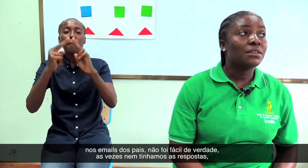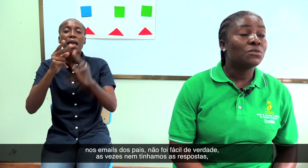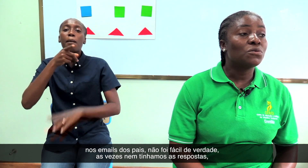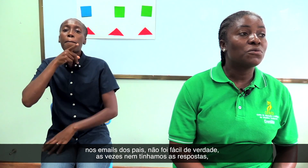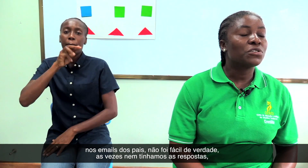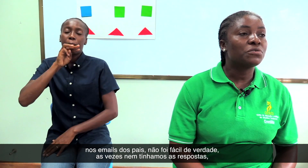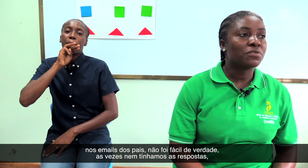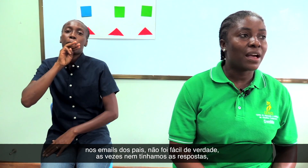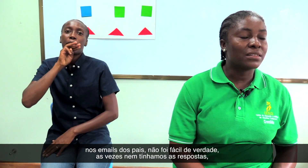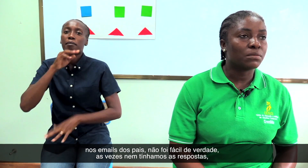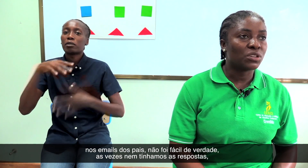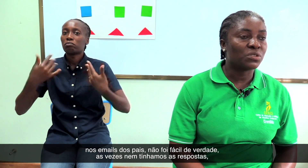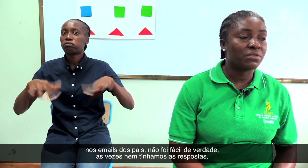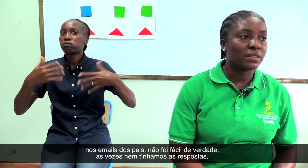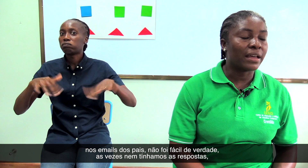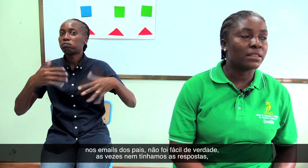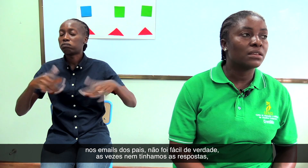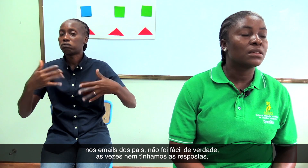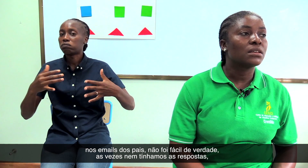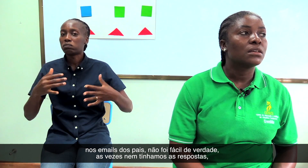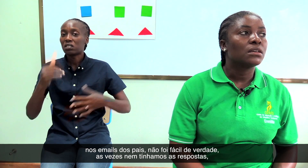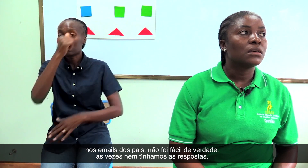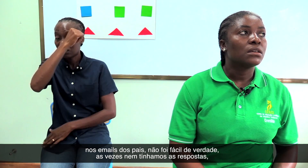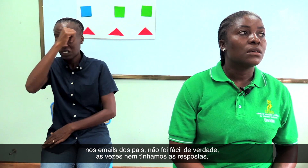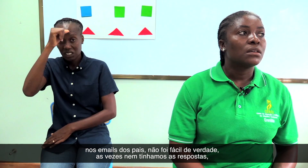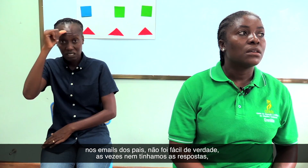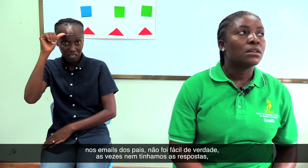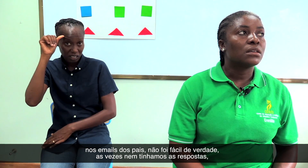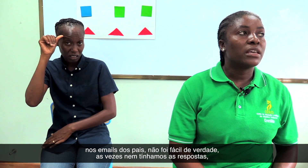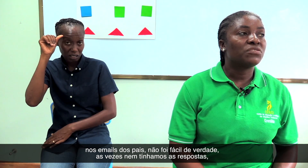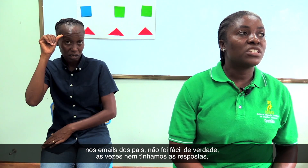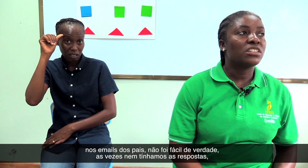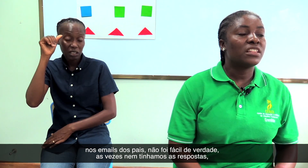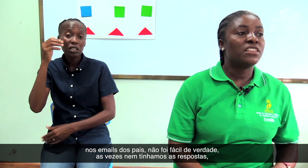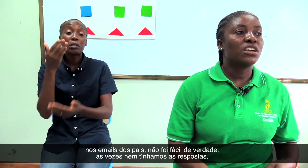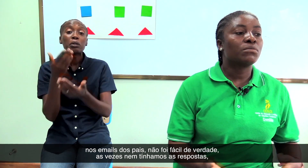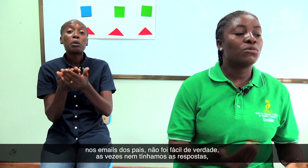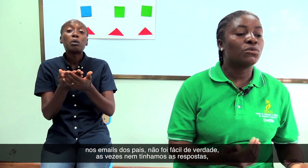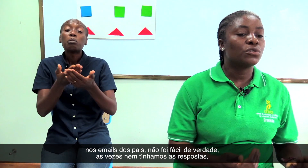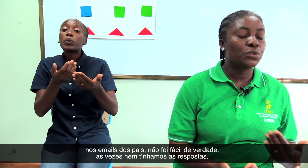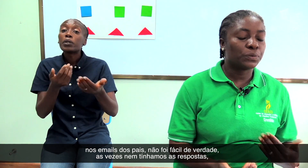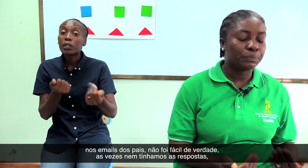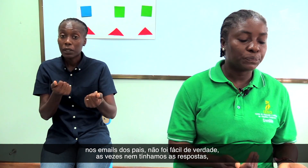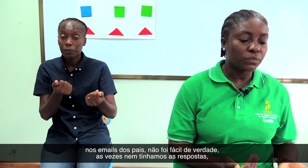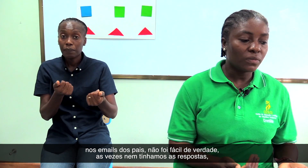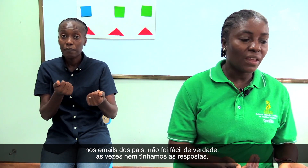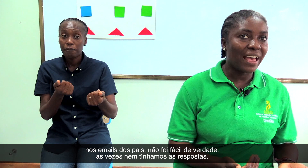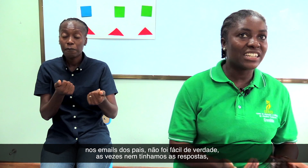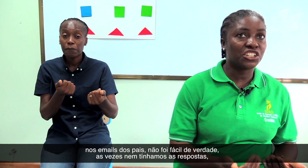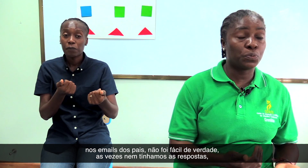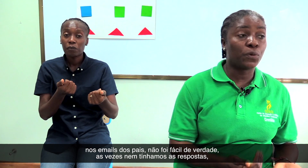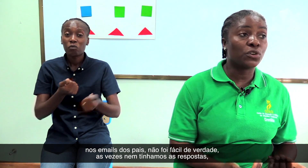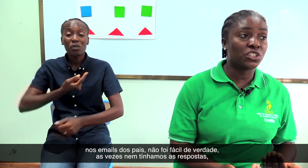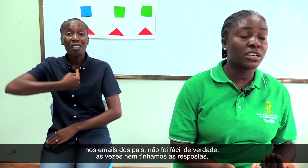que não foi fácil mesmo, de verdade, que às vezes nem tínhamos